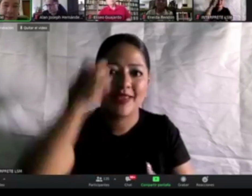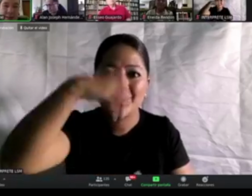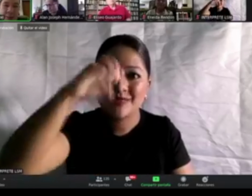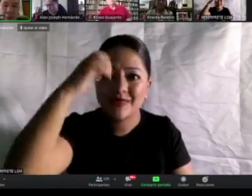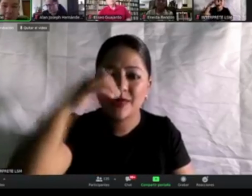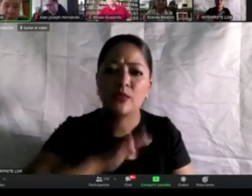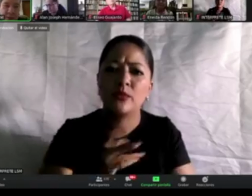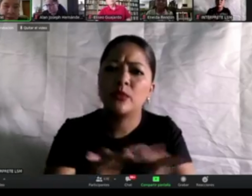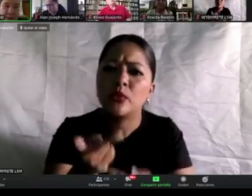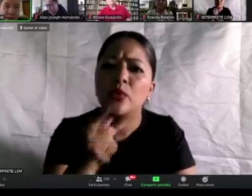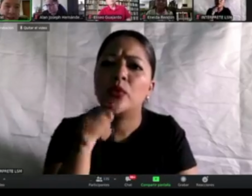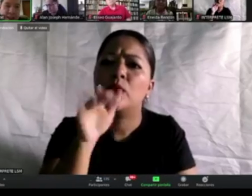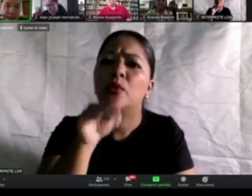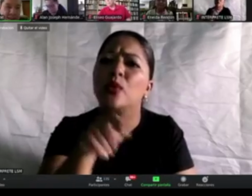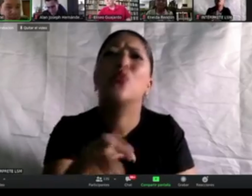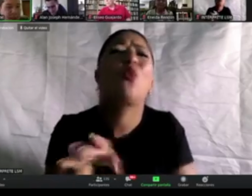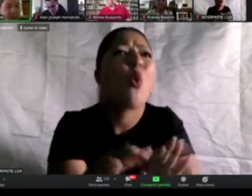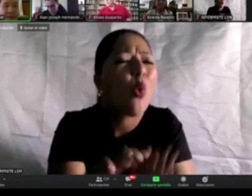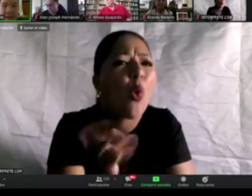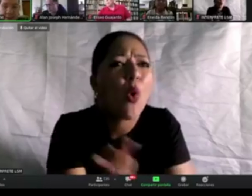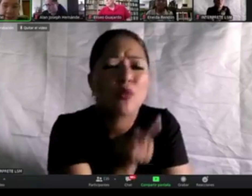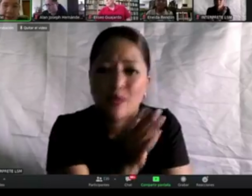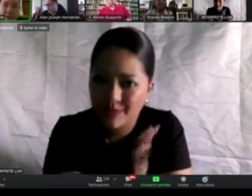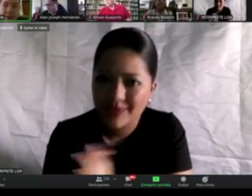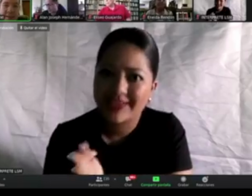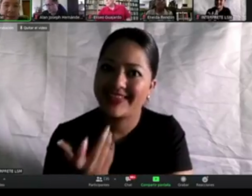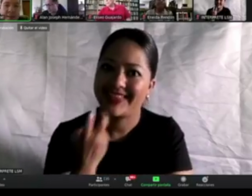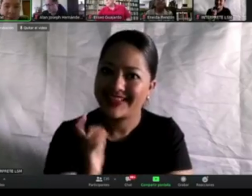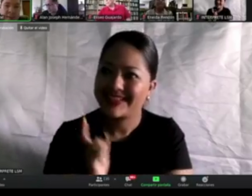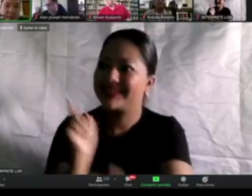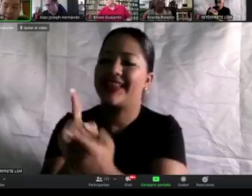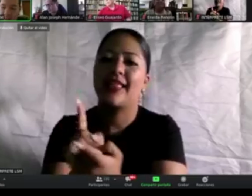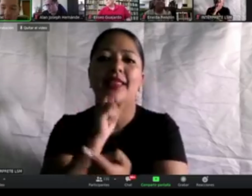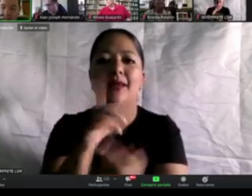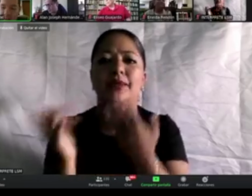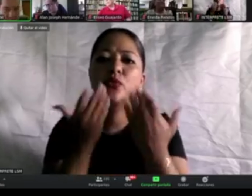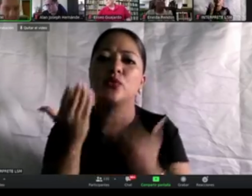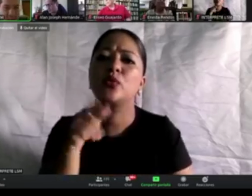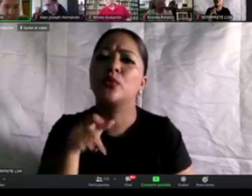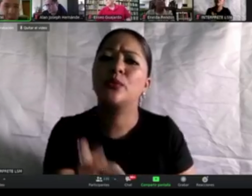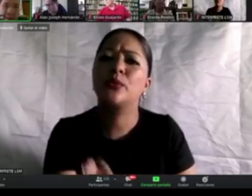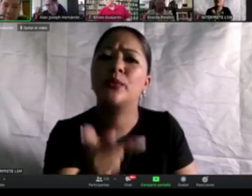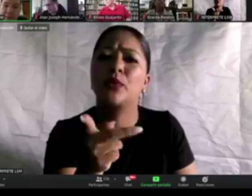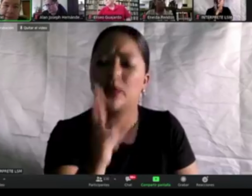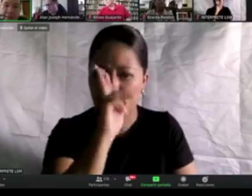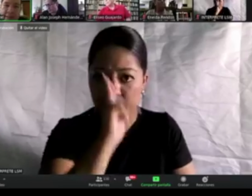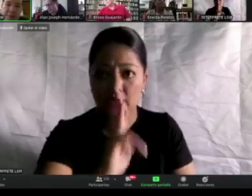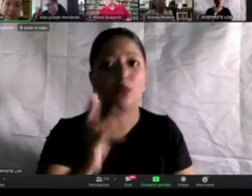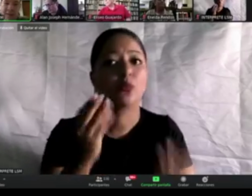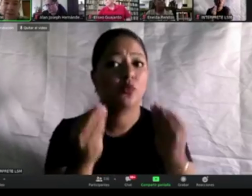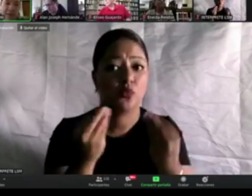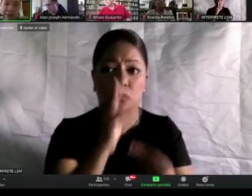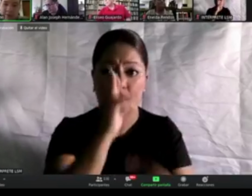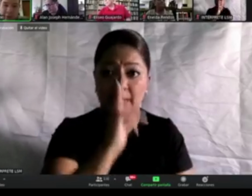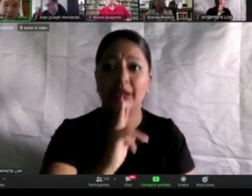preguntarle oye tú cómo lo hiciste y la segunda es también acercarse con el estudiante y preguntarle de manera respetuosa también a veces son